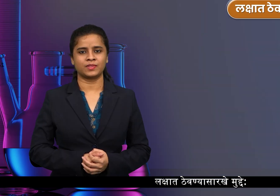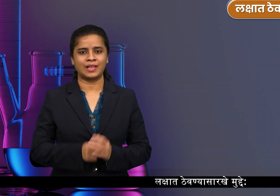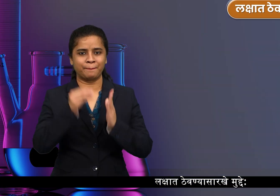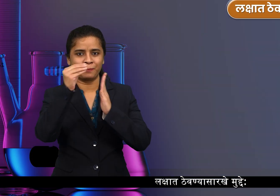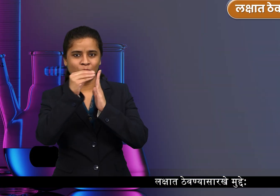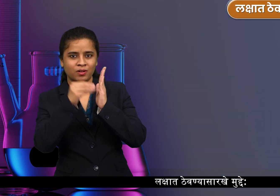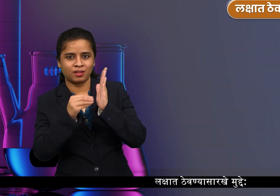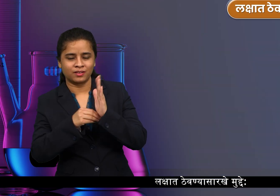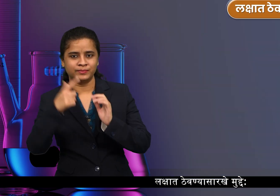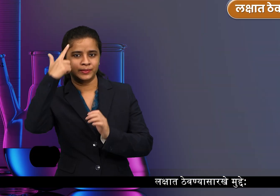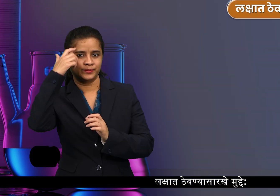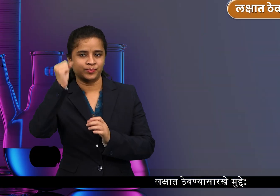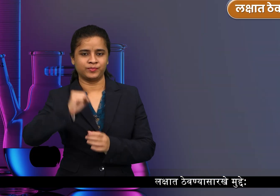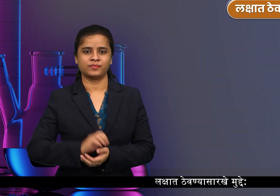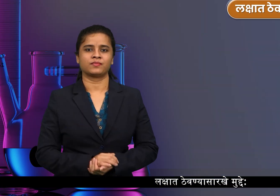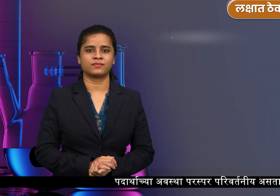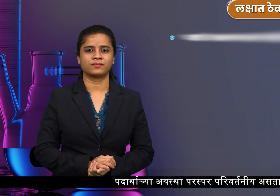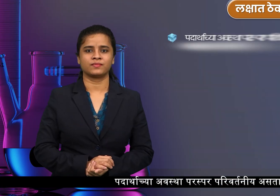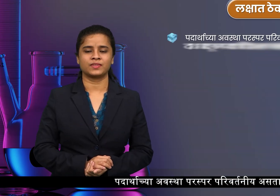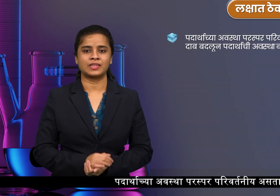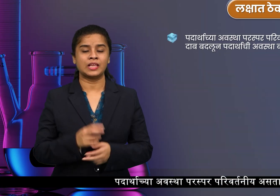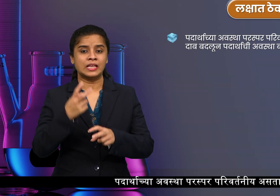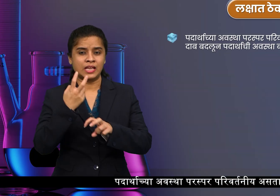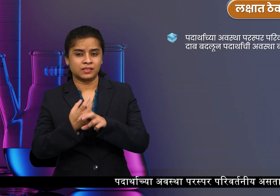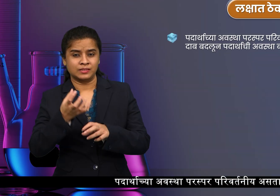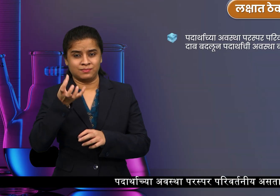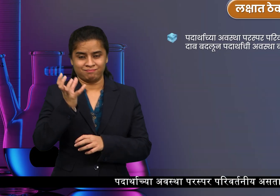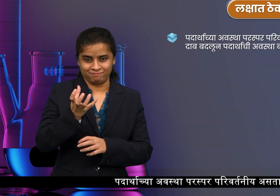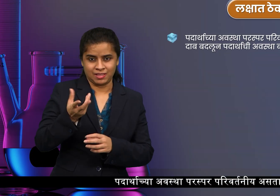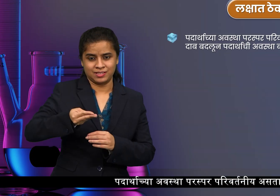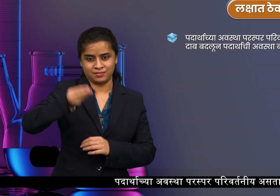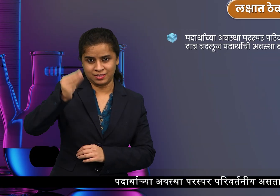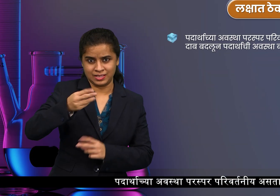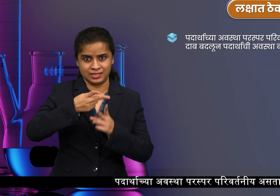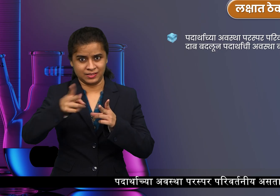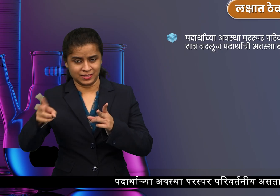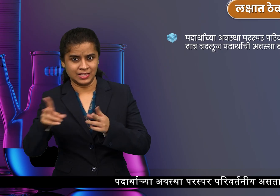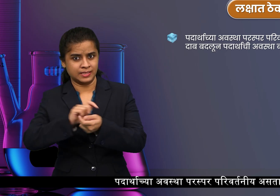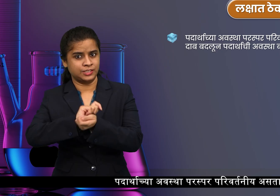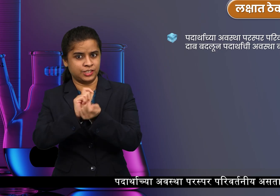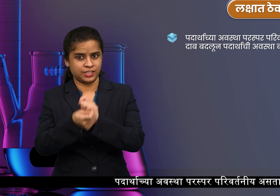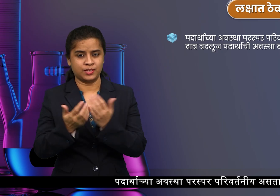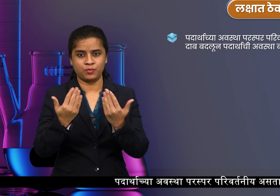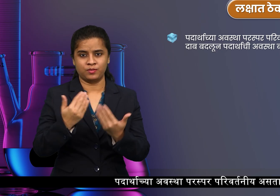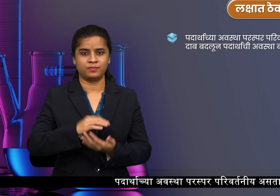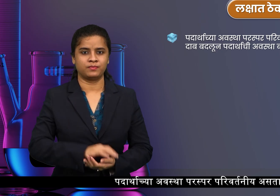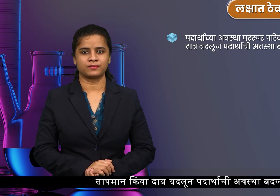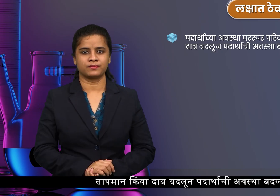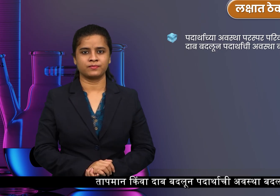लक्षात ठेवण्यासारखे मुद्दे. पदार्थांच्या अवस्था परस्पर परिवर्तनीय असतात.